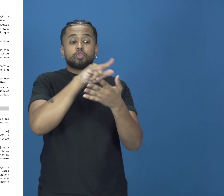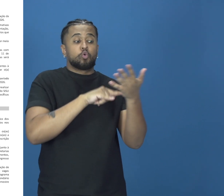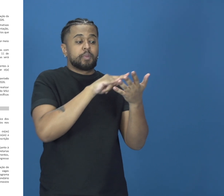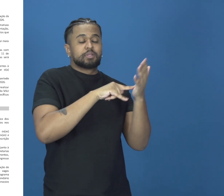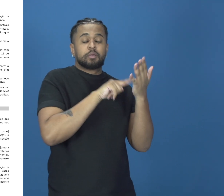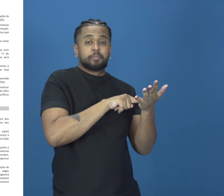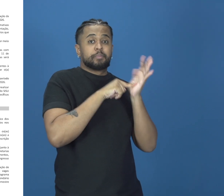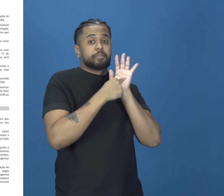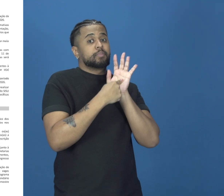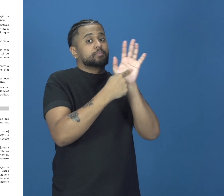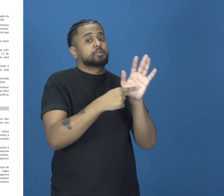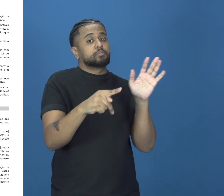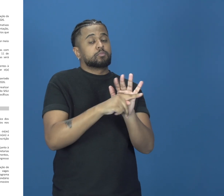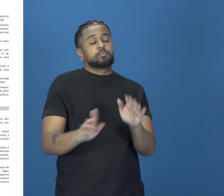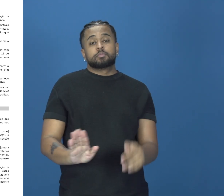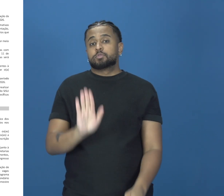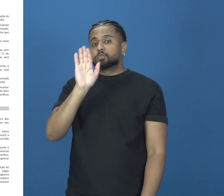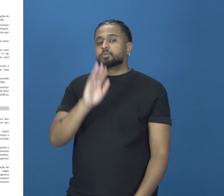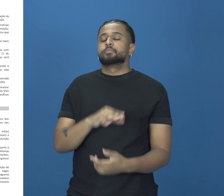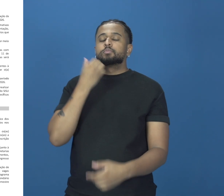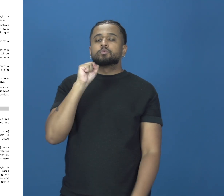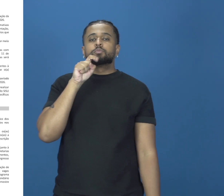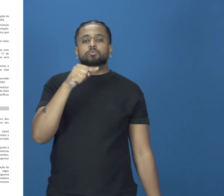documentação apresentada pelo candidato.